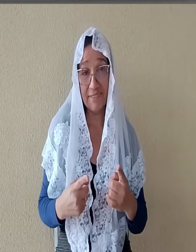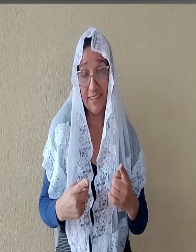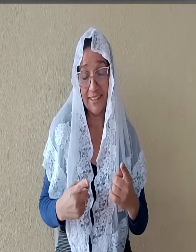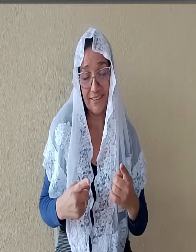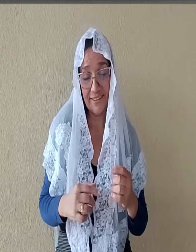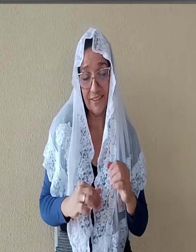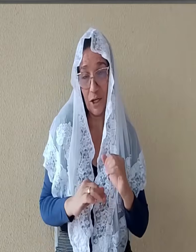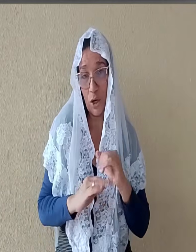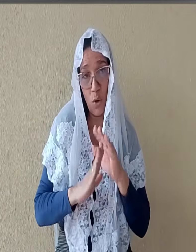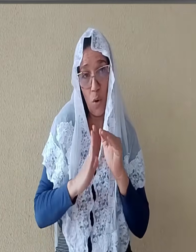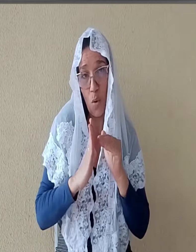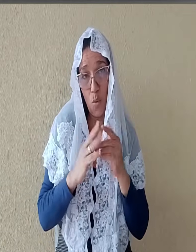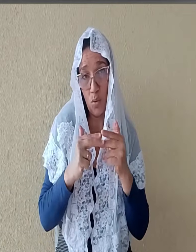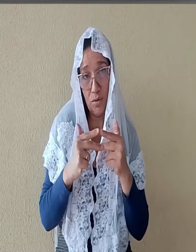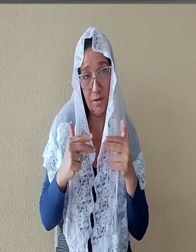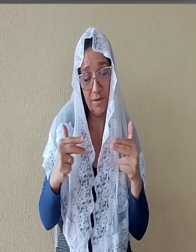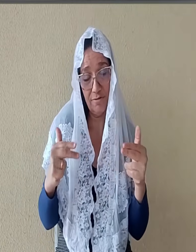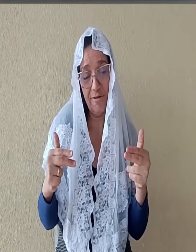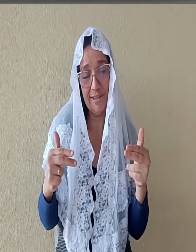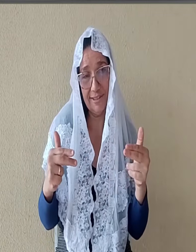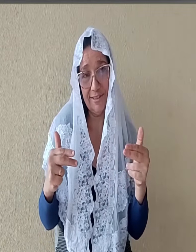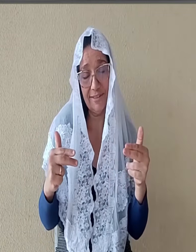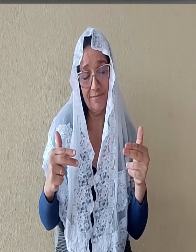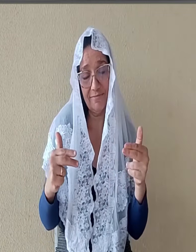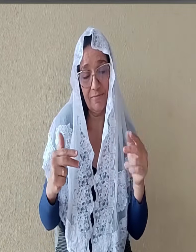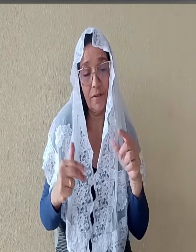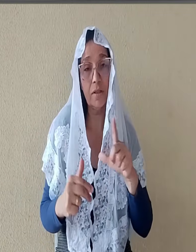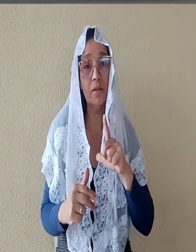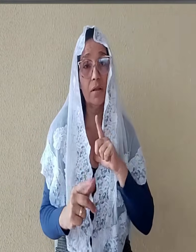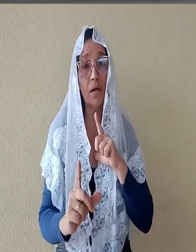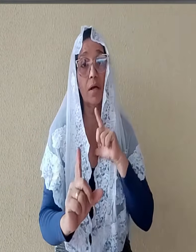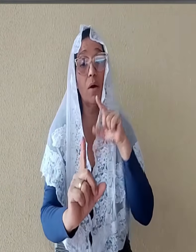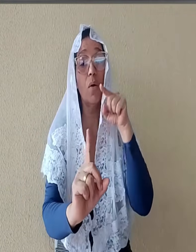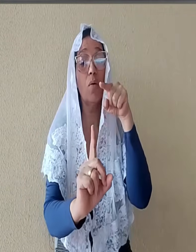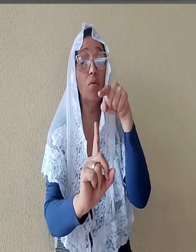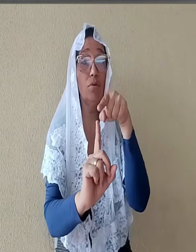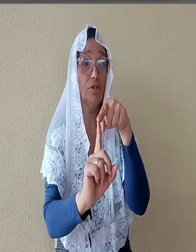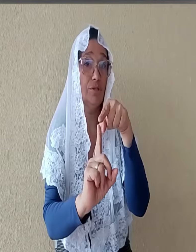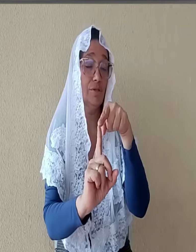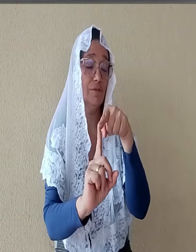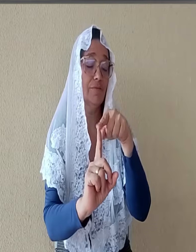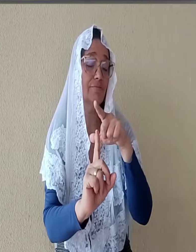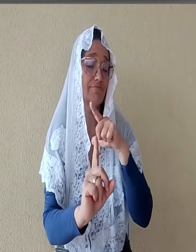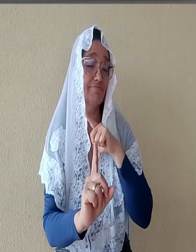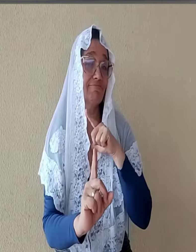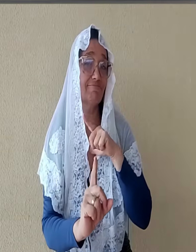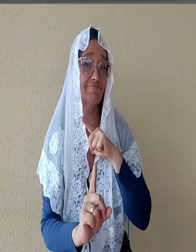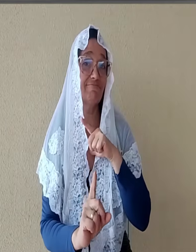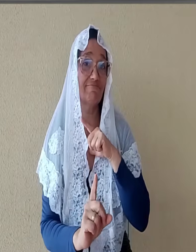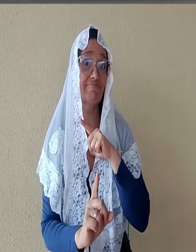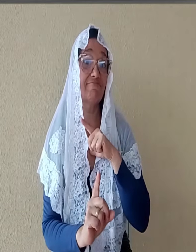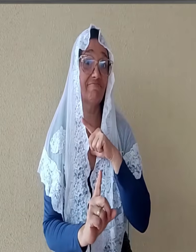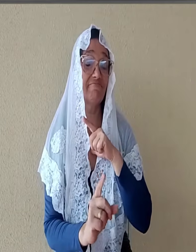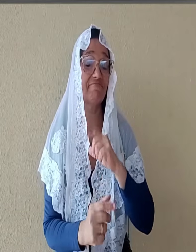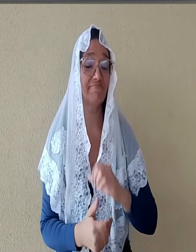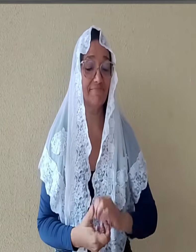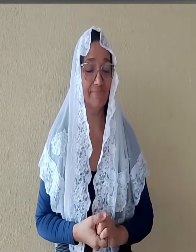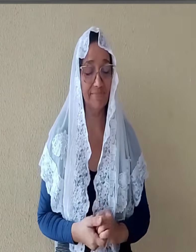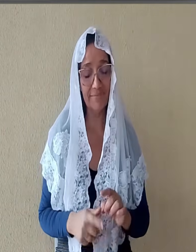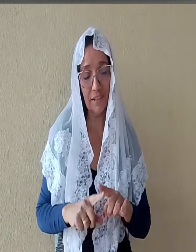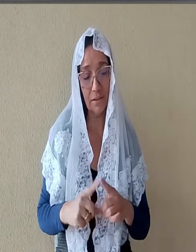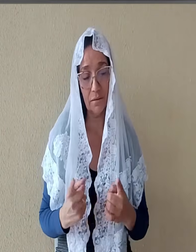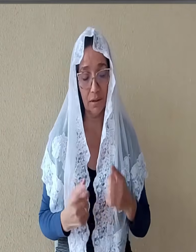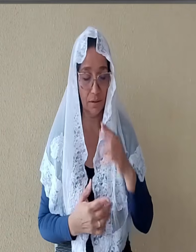nós passar ainda, irmãos, mas com o Senhor Jesus nós vamos passando, nós vamos vencendo de valor